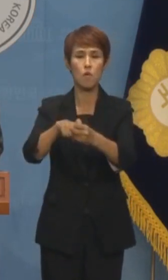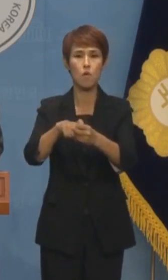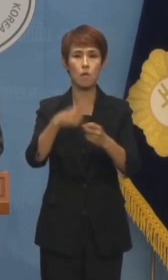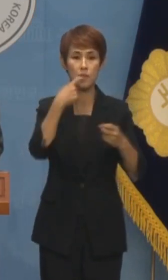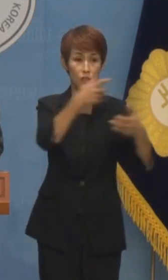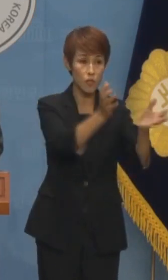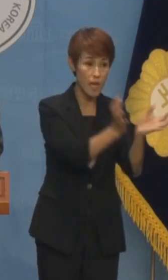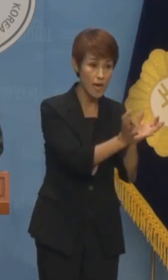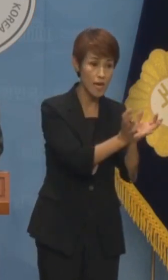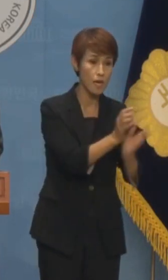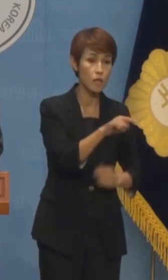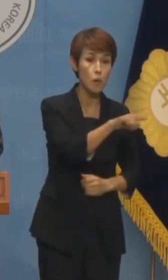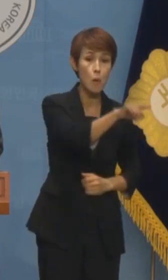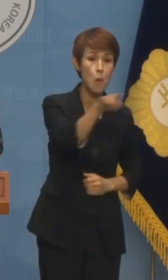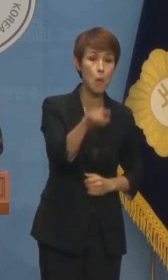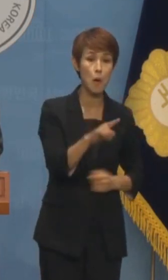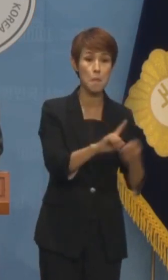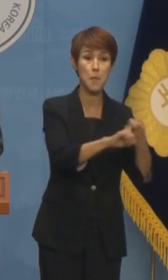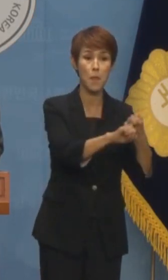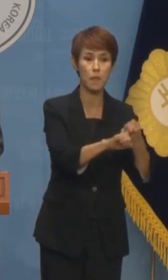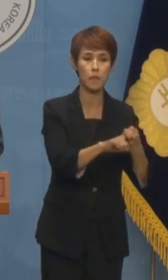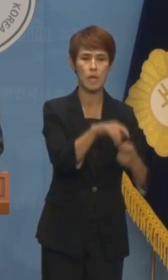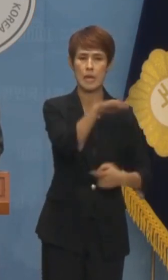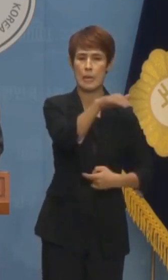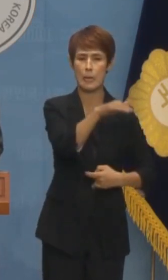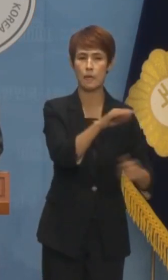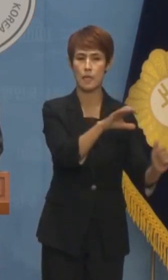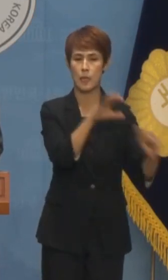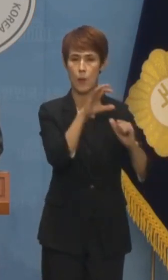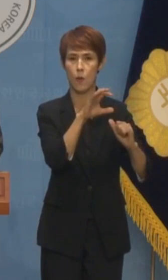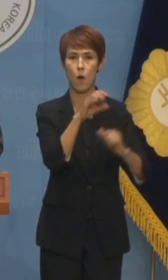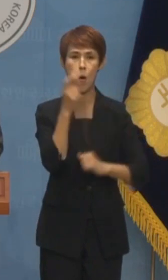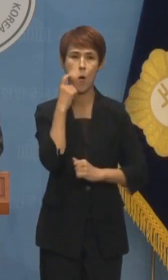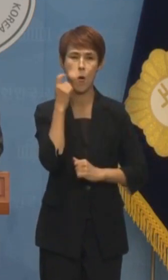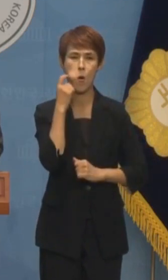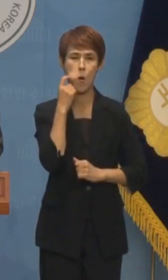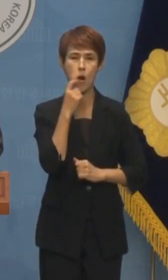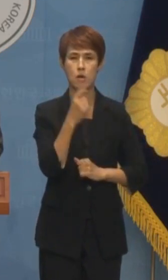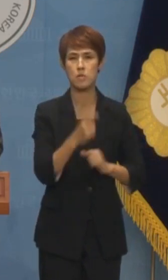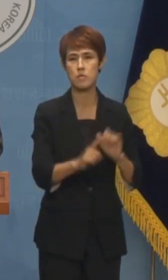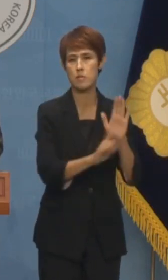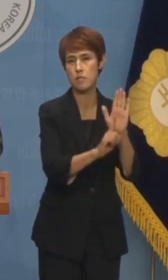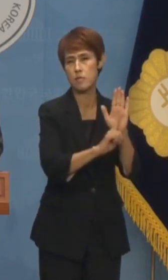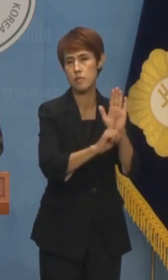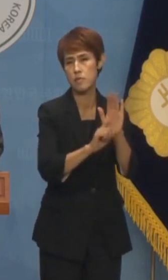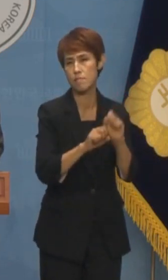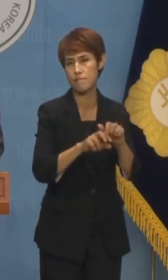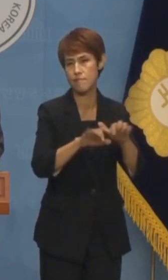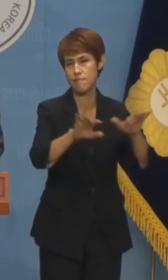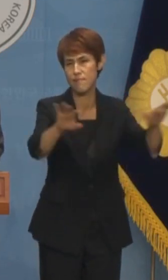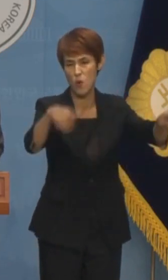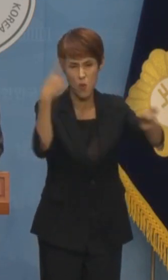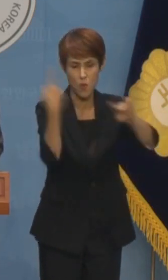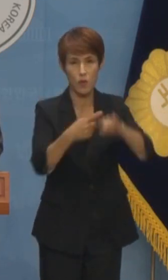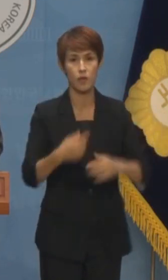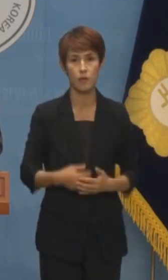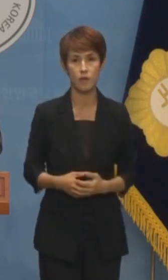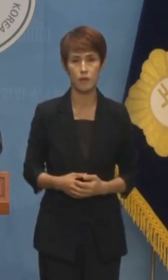사람들을 제3자인 것처럼 이용하고 거짓 의혹을 일파만파 키운 것이기